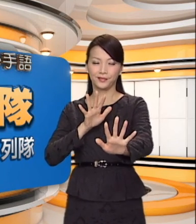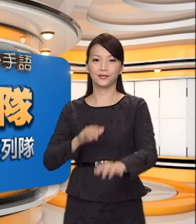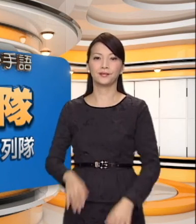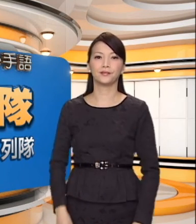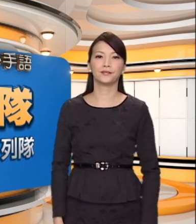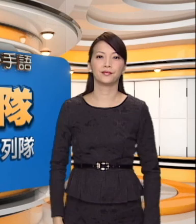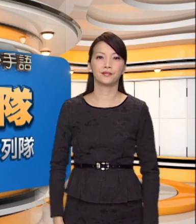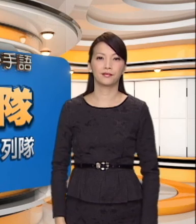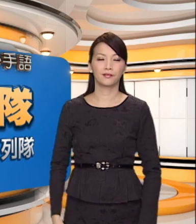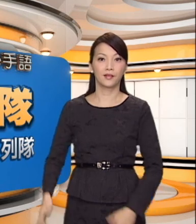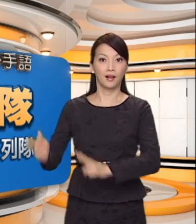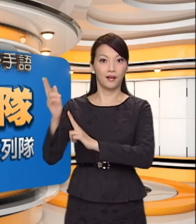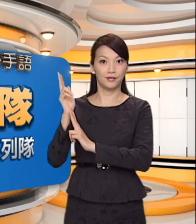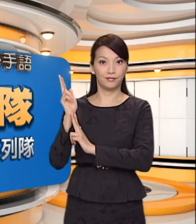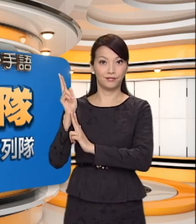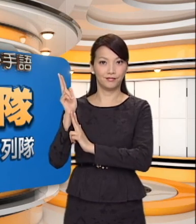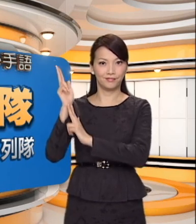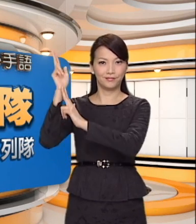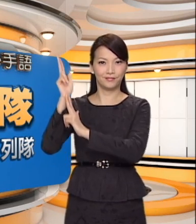队。操枪